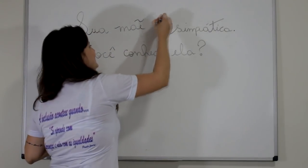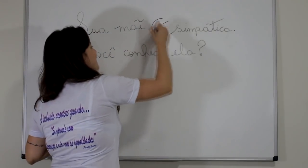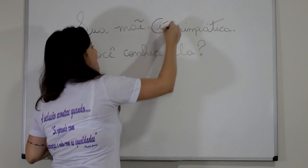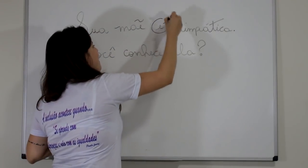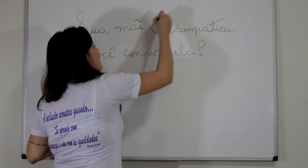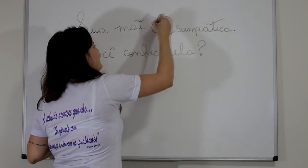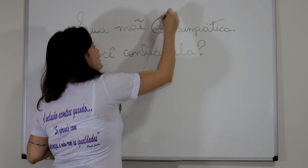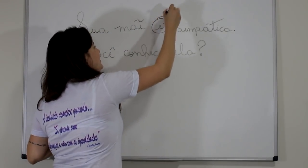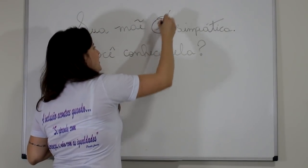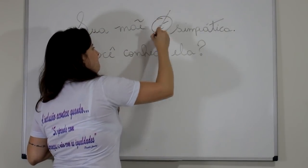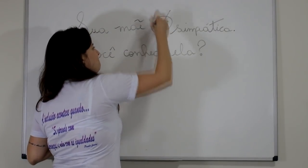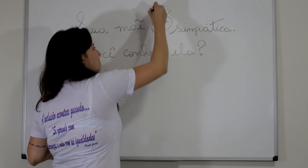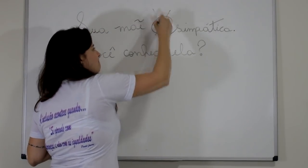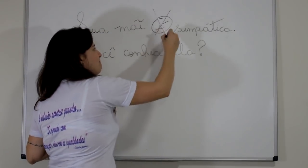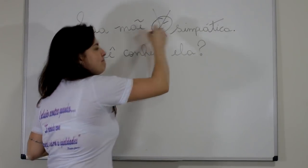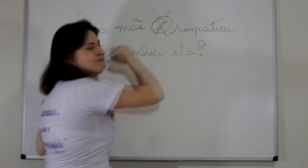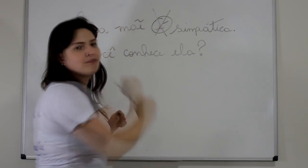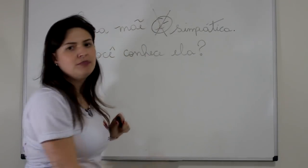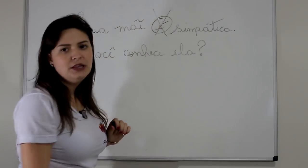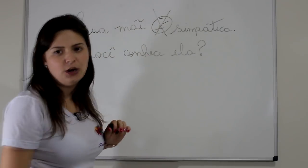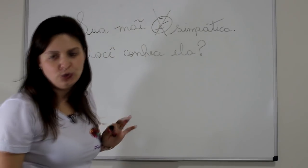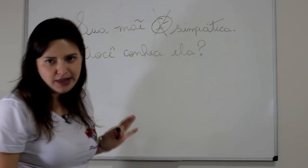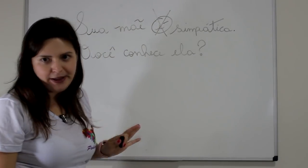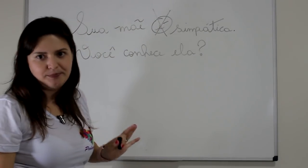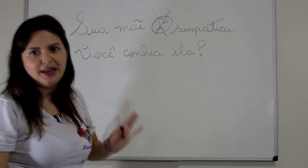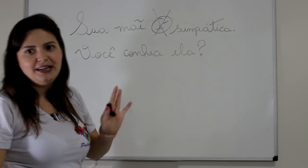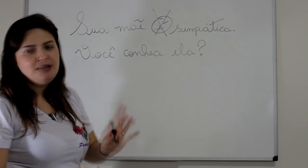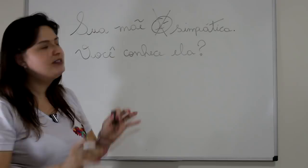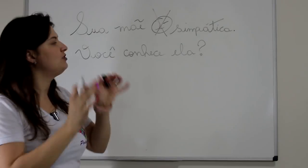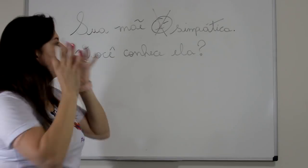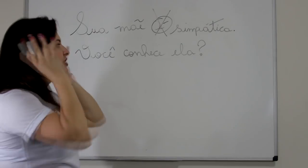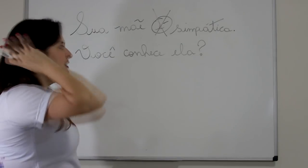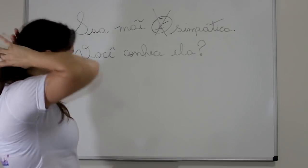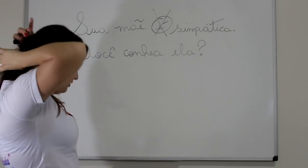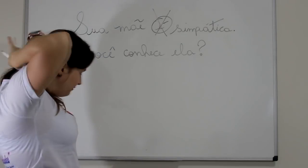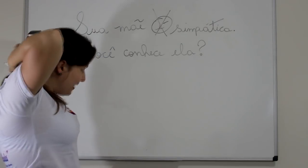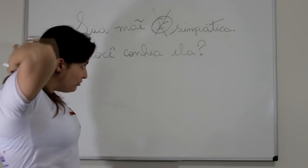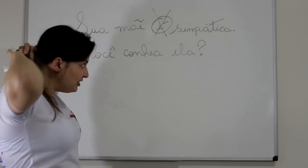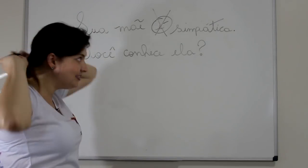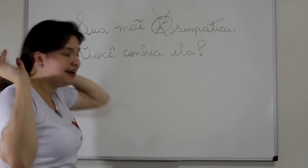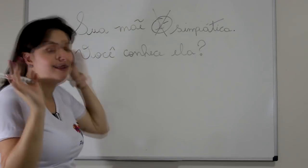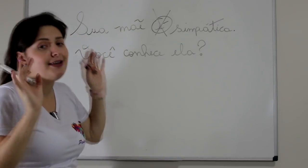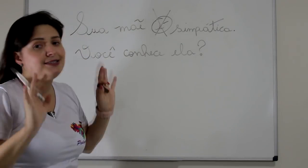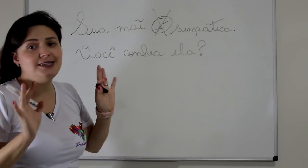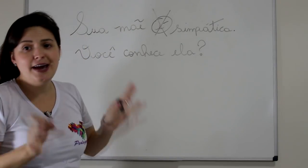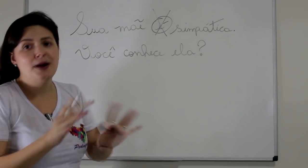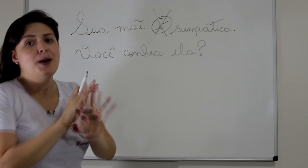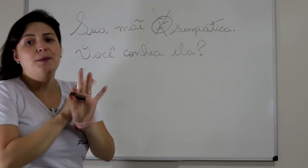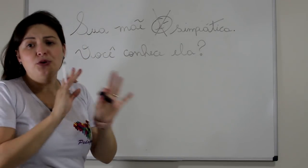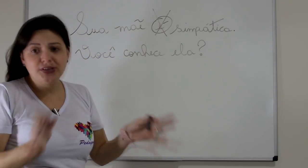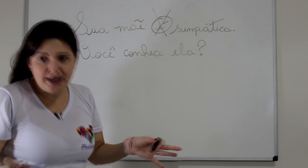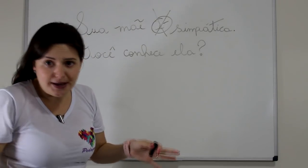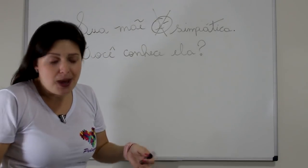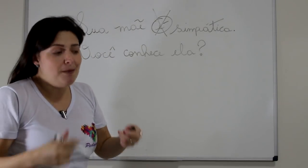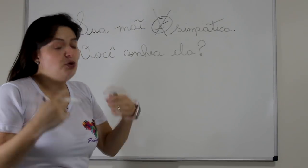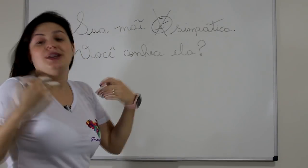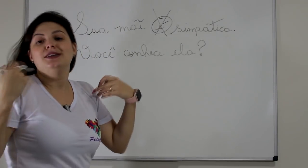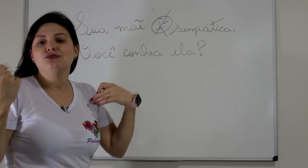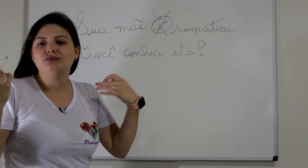esse aqui não tem. Em Libras a gente não vai utilizar esse Por quê? Porque não